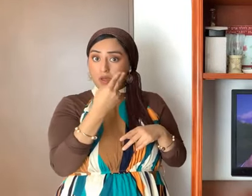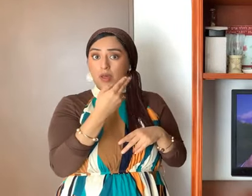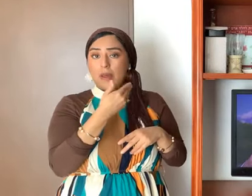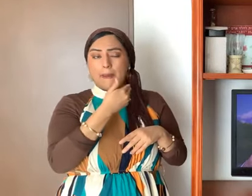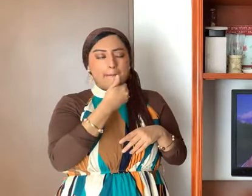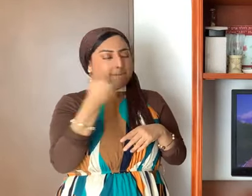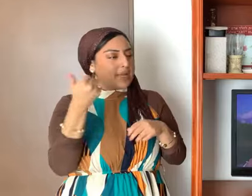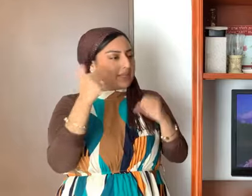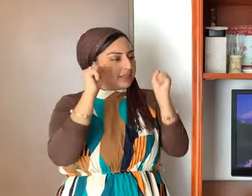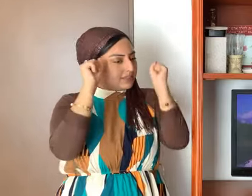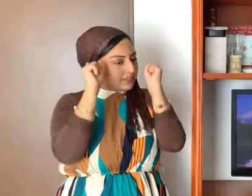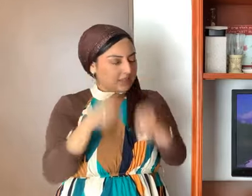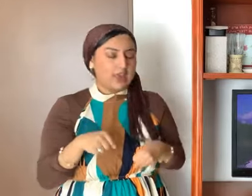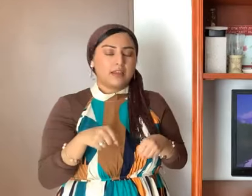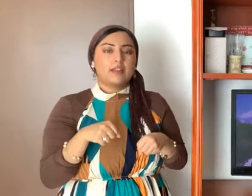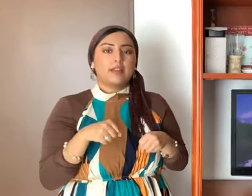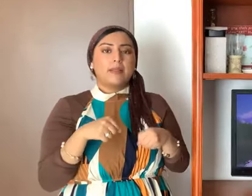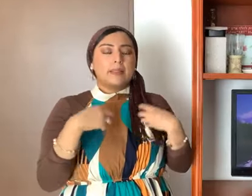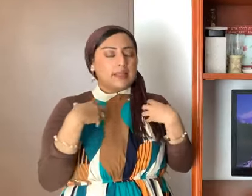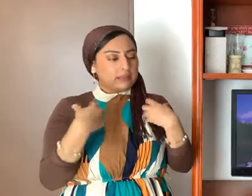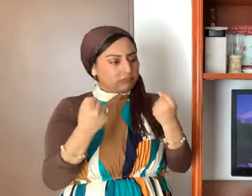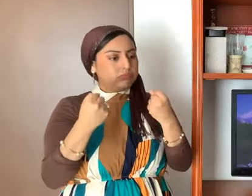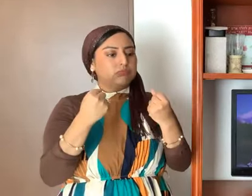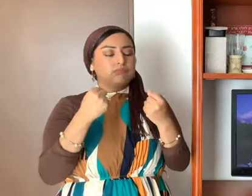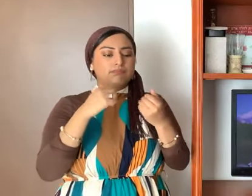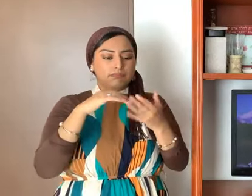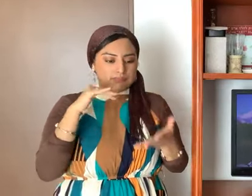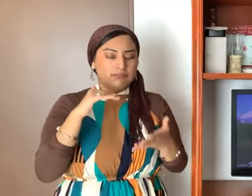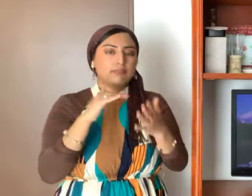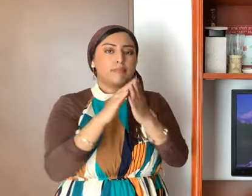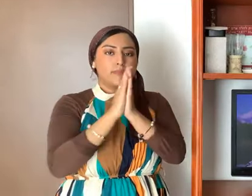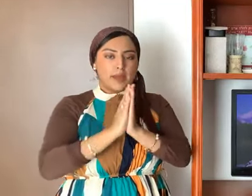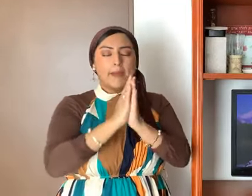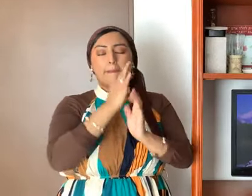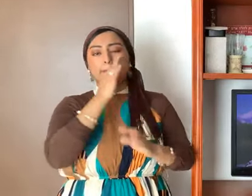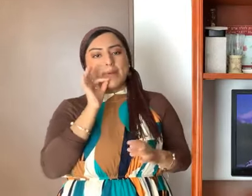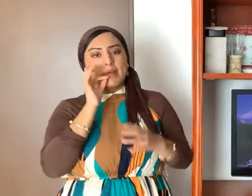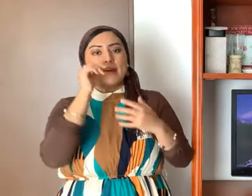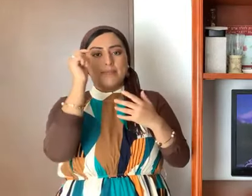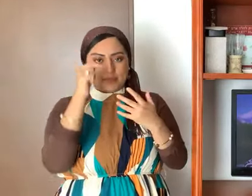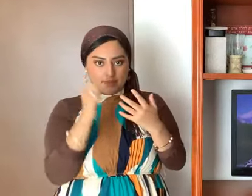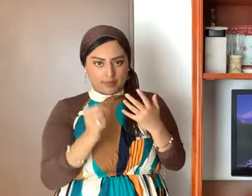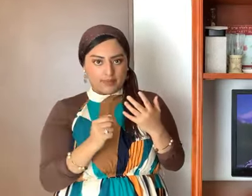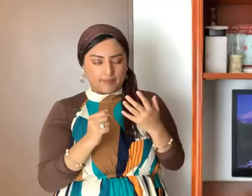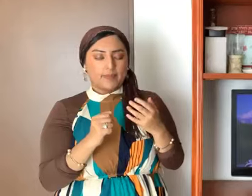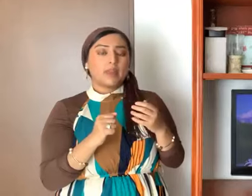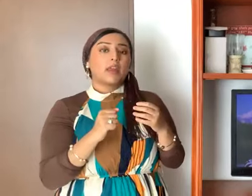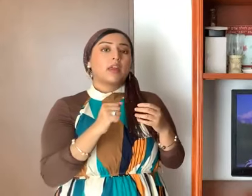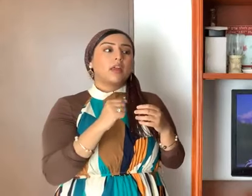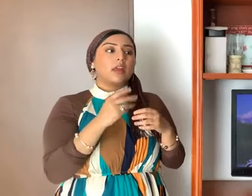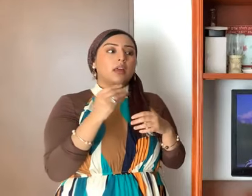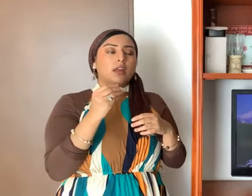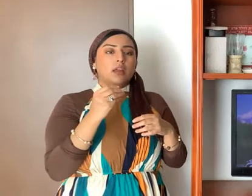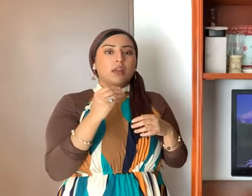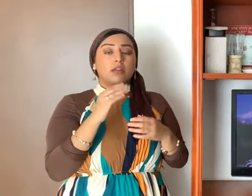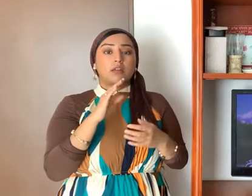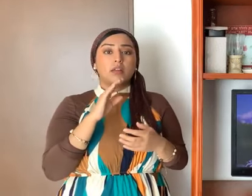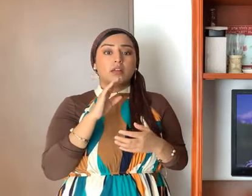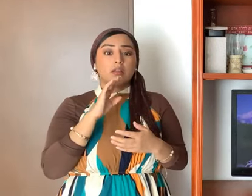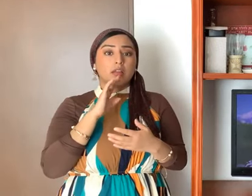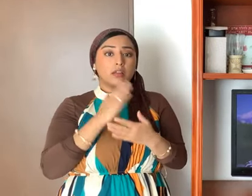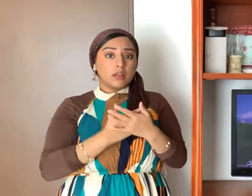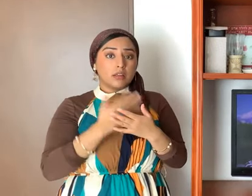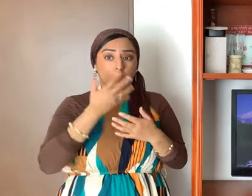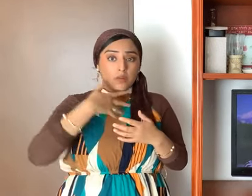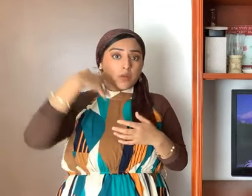lo mejor que ellos pueden, se esfuerzan, estudian, oran, ayunan, etcétera, etcétera. La hija mayor o